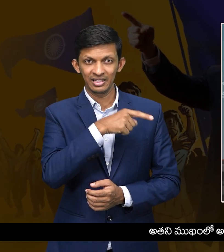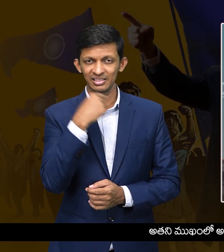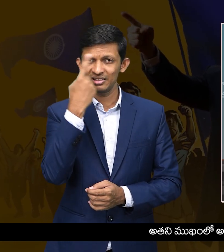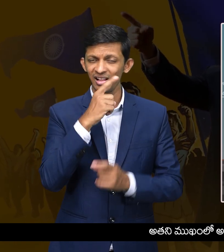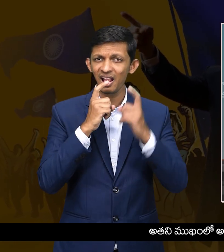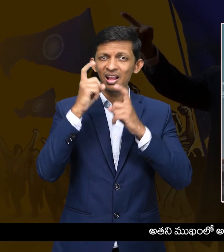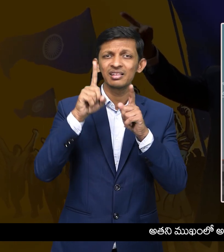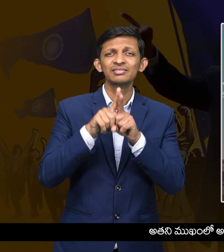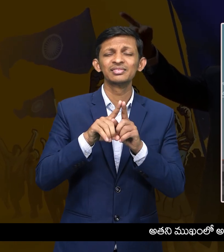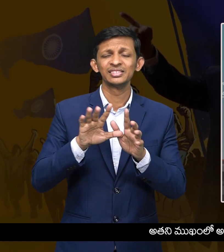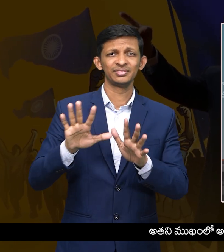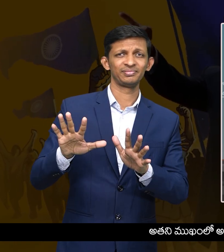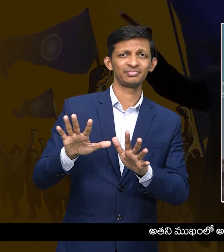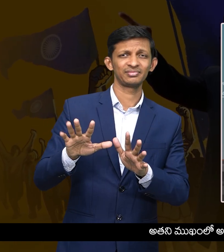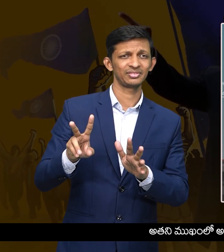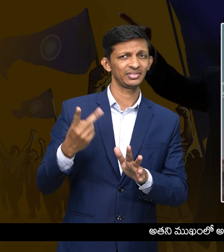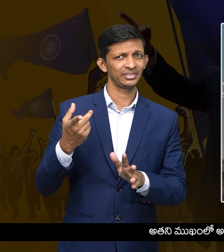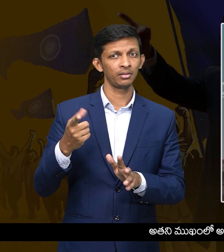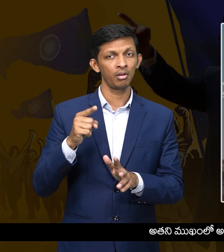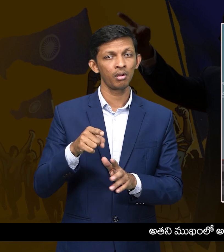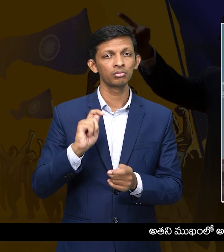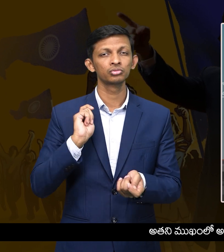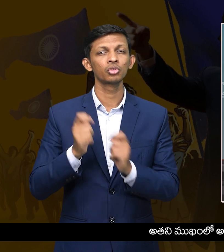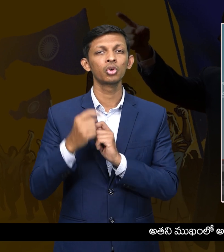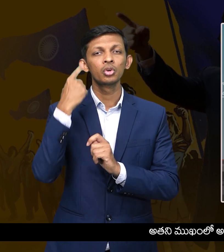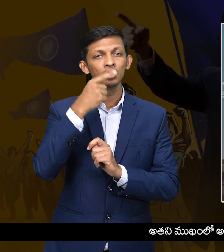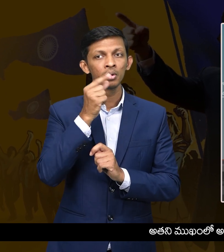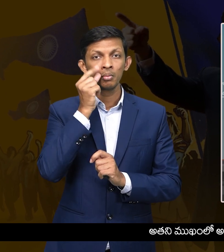అతని ముఖంలో అకస్మాత్తుగా మార్పు వచ్చి వెళ్ళిపోయాడు.